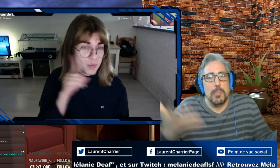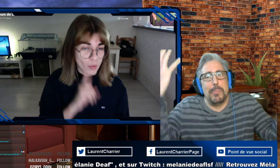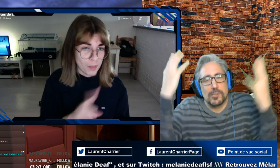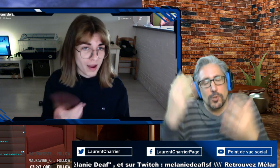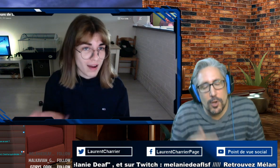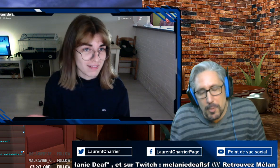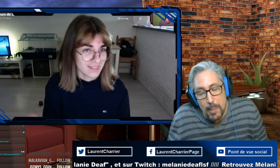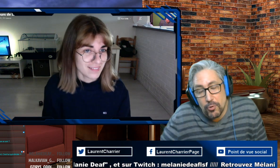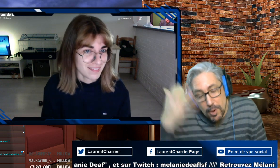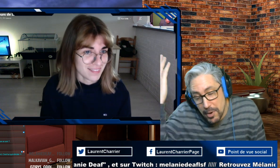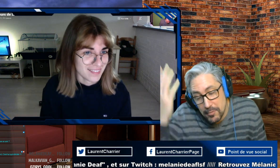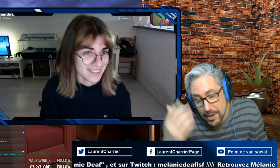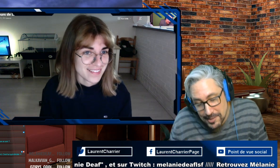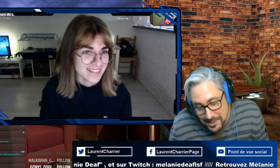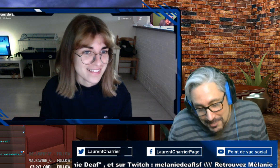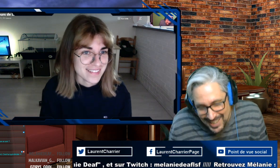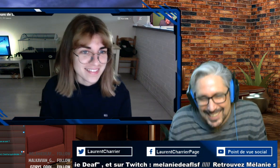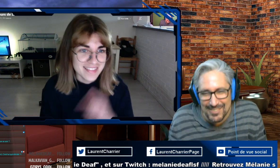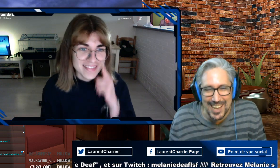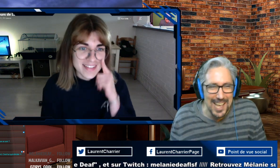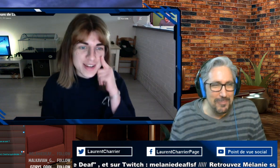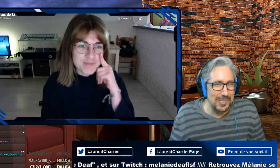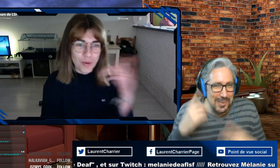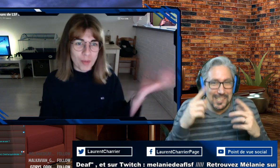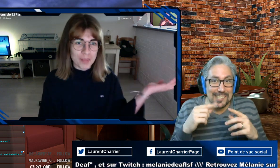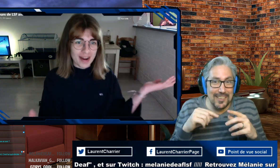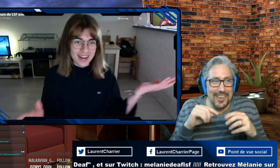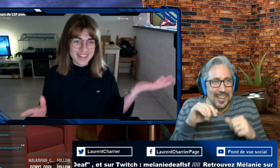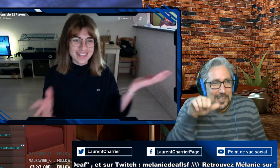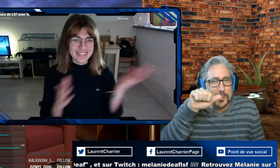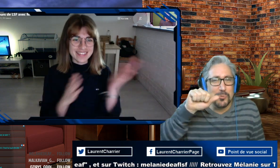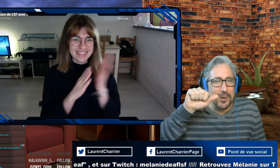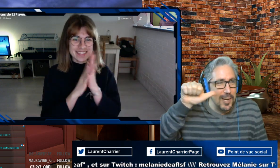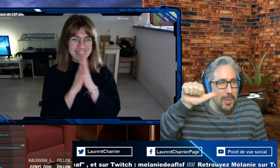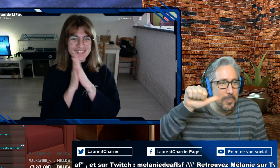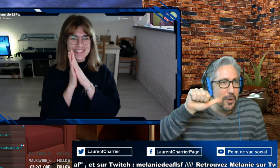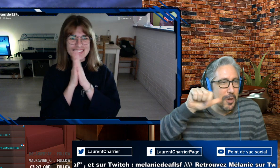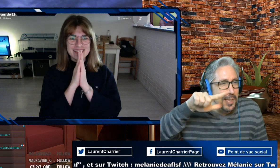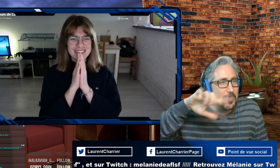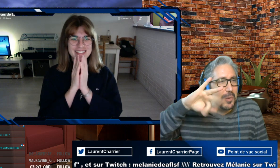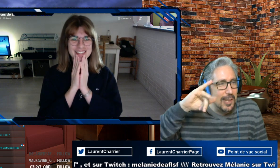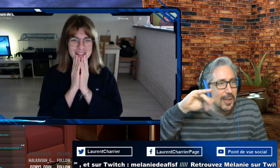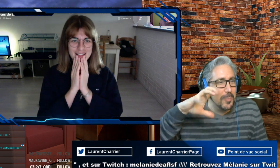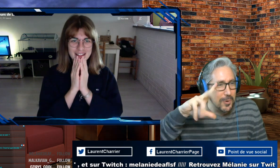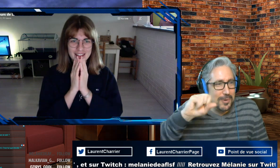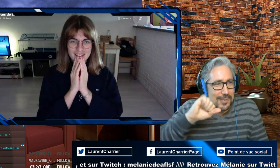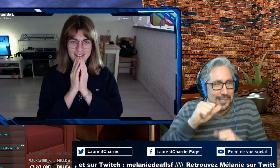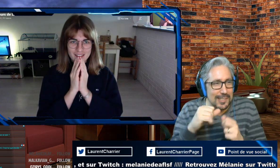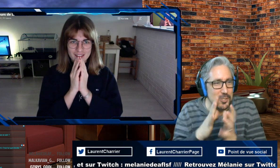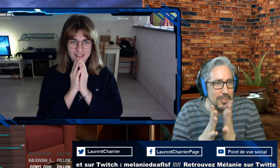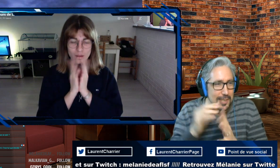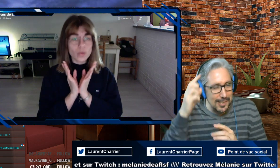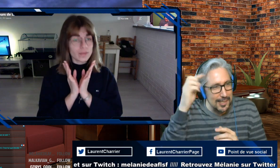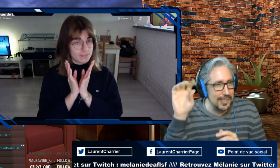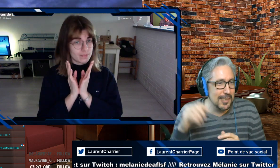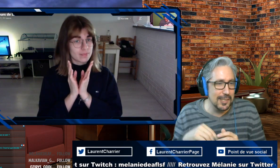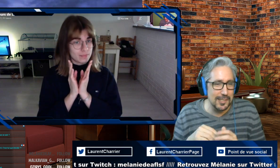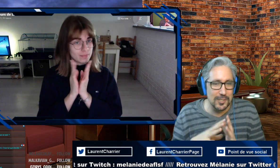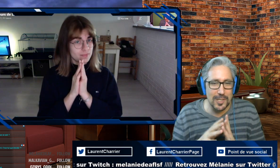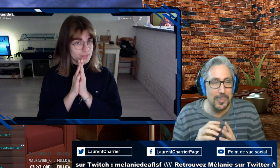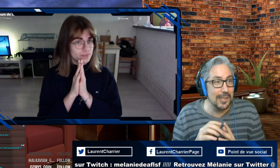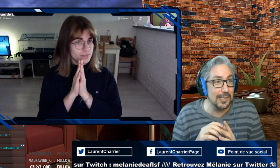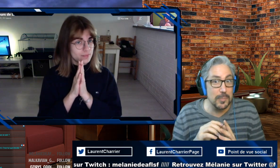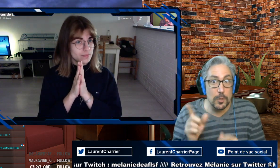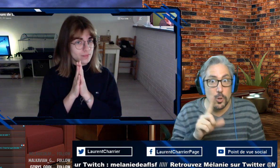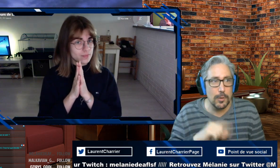Pourquoi? Pourquoi pas, voilà, c'est ça. Parce que je pourrais quand même épeler les mots si